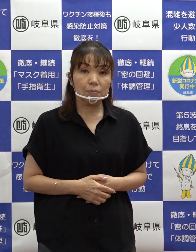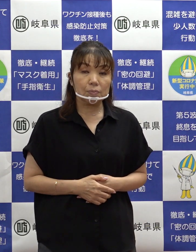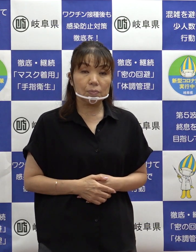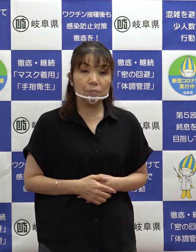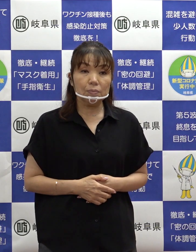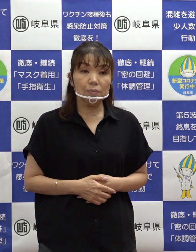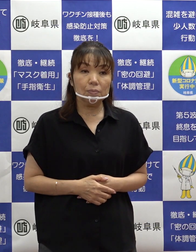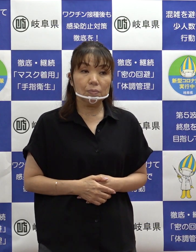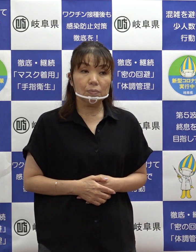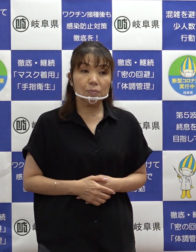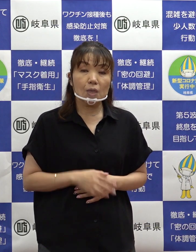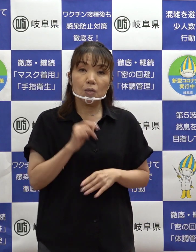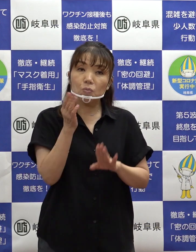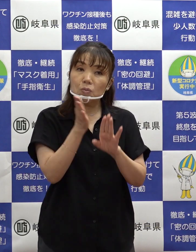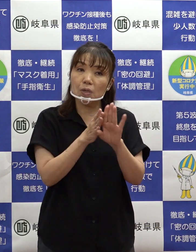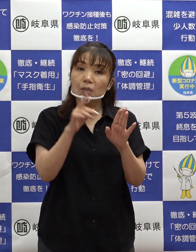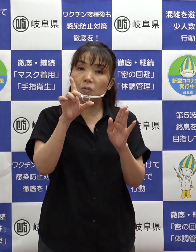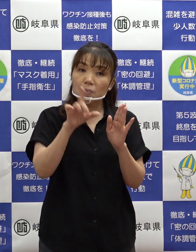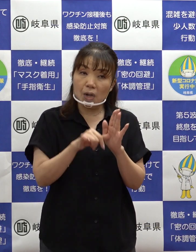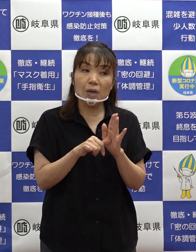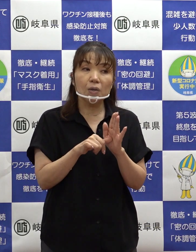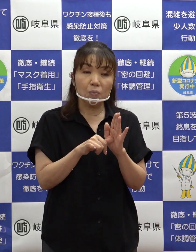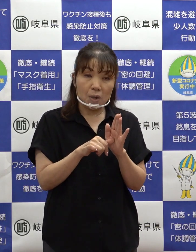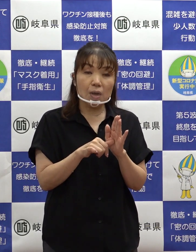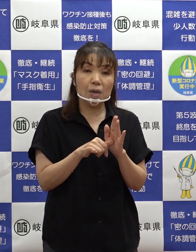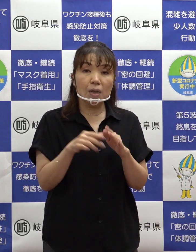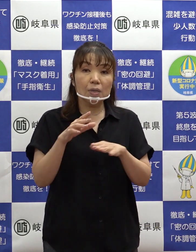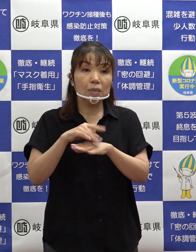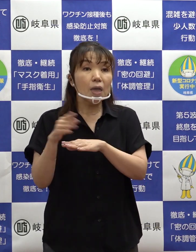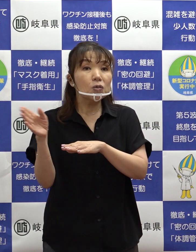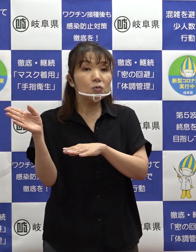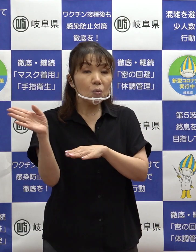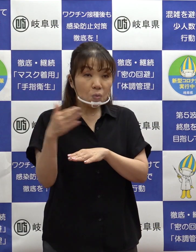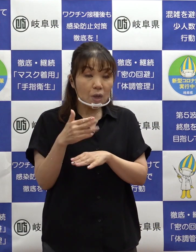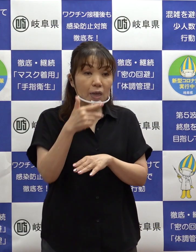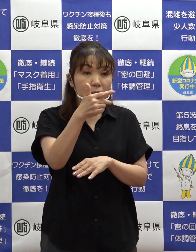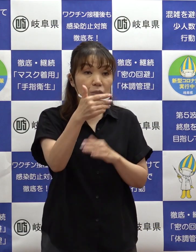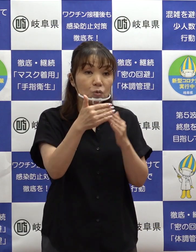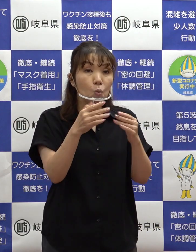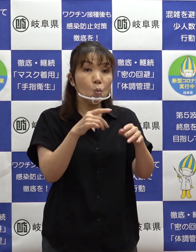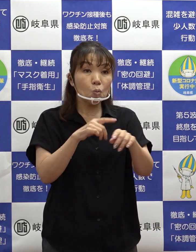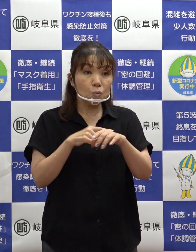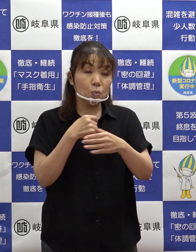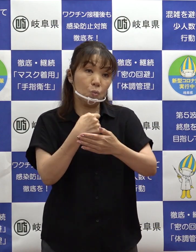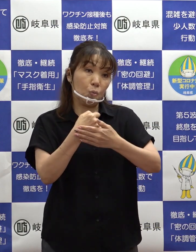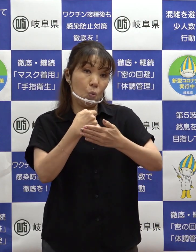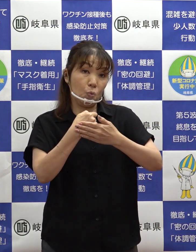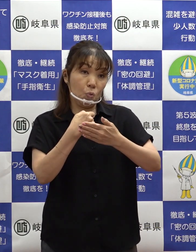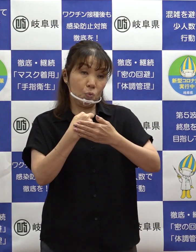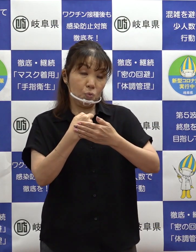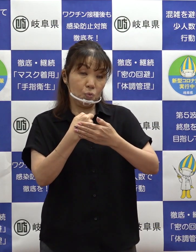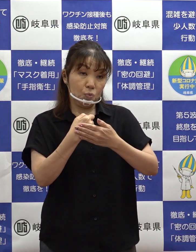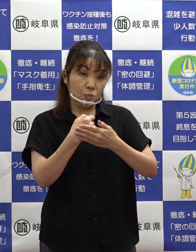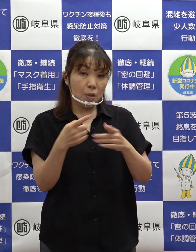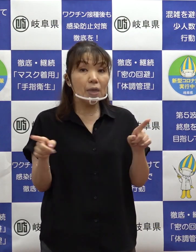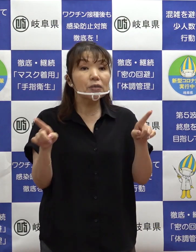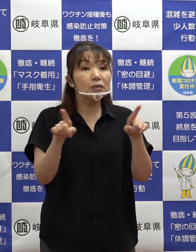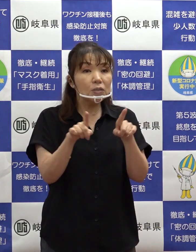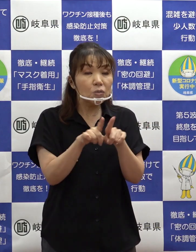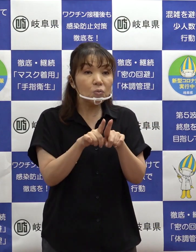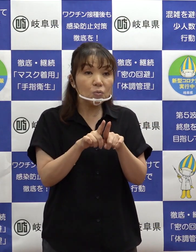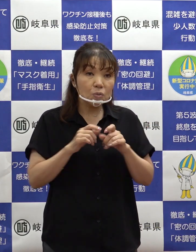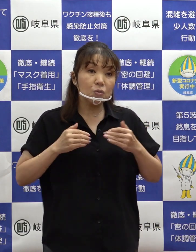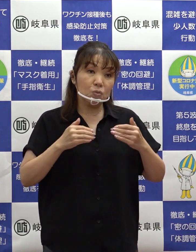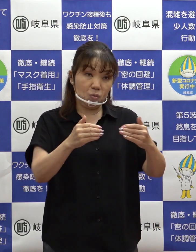割と岐阜県の場合にはこれはそれこそ最初からですね市町村の協力を 仰いで一緒にやっておりますので、